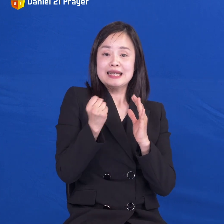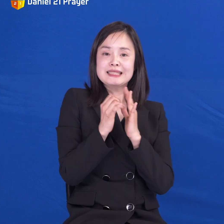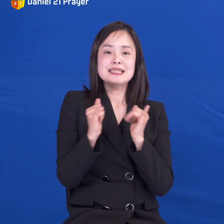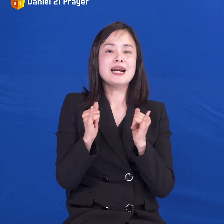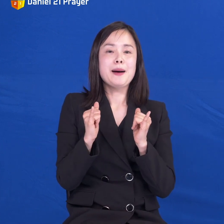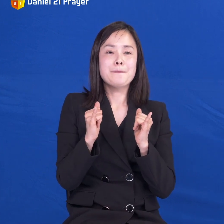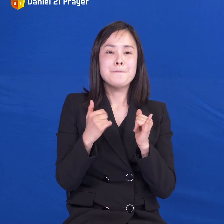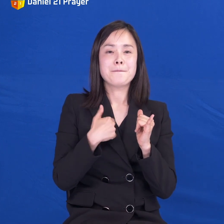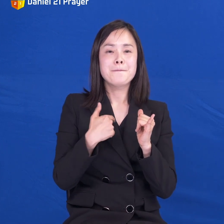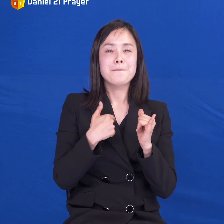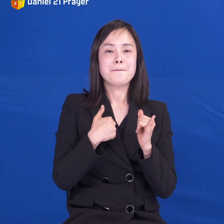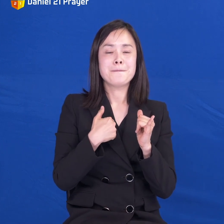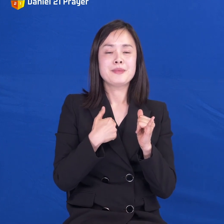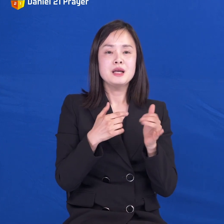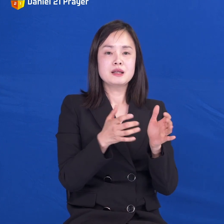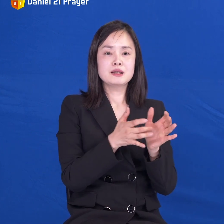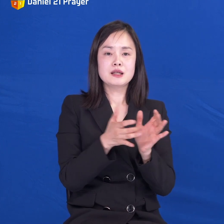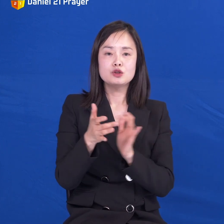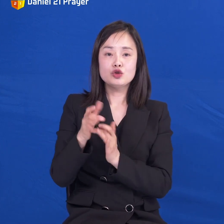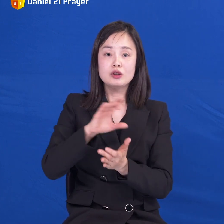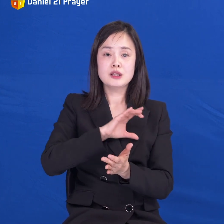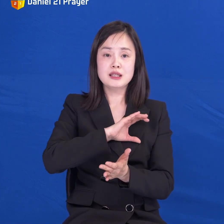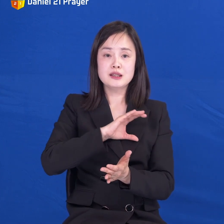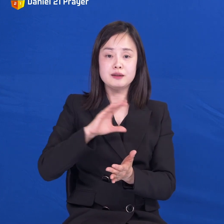예수 이름으로 명하노니 될지어다.